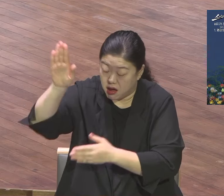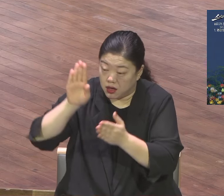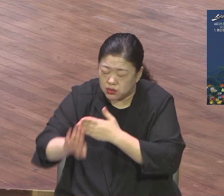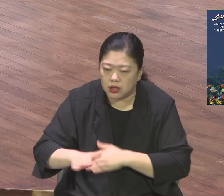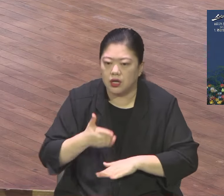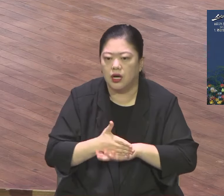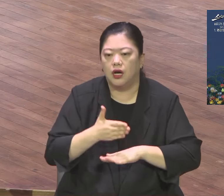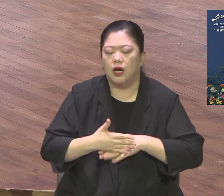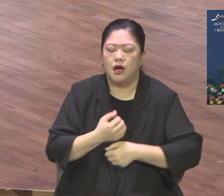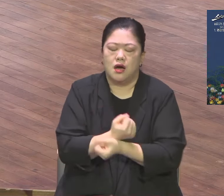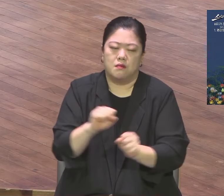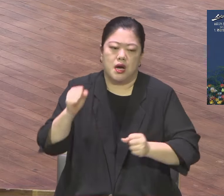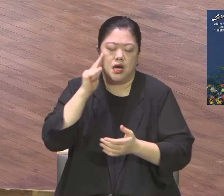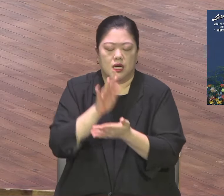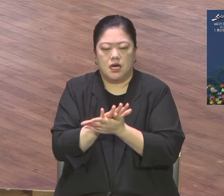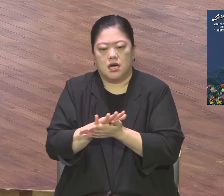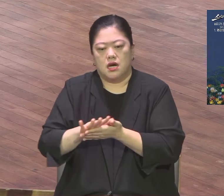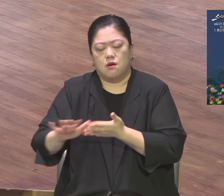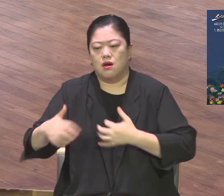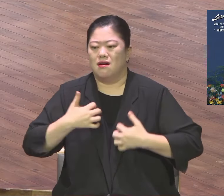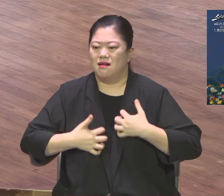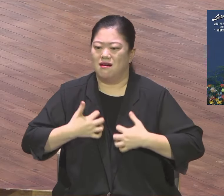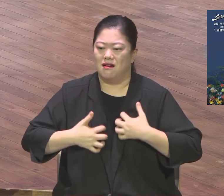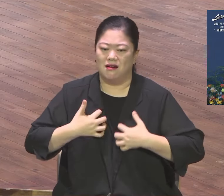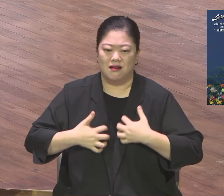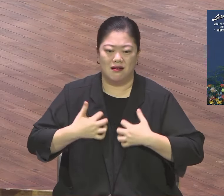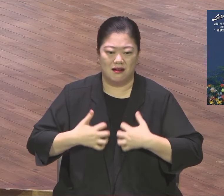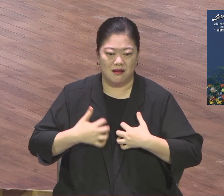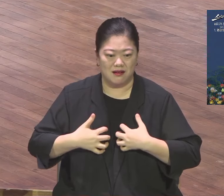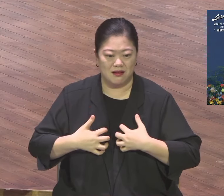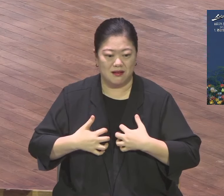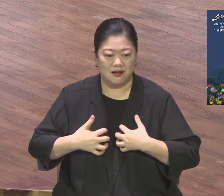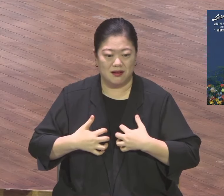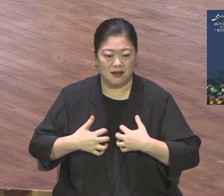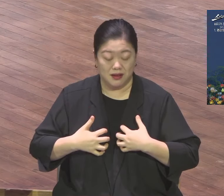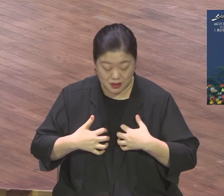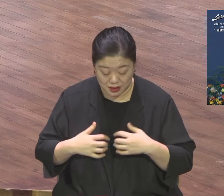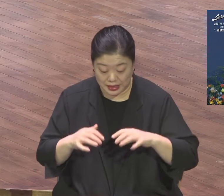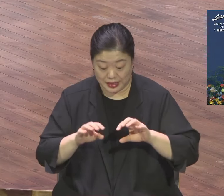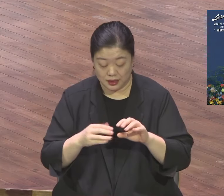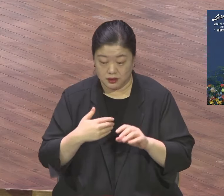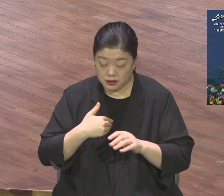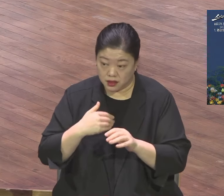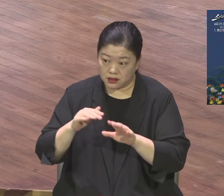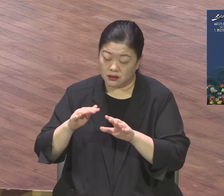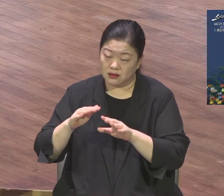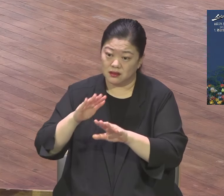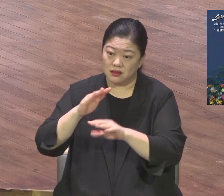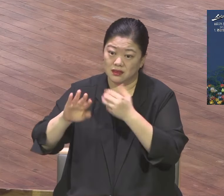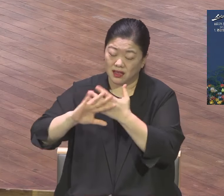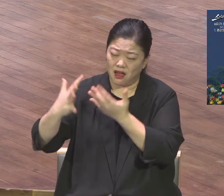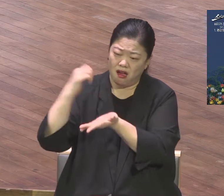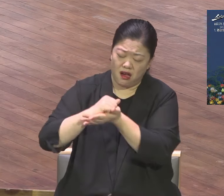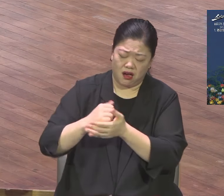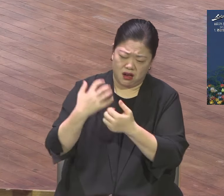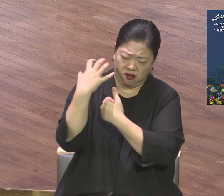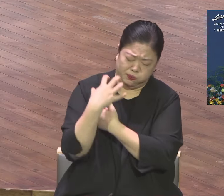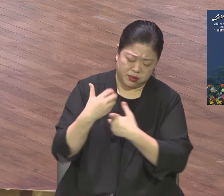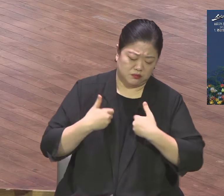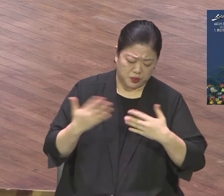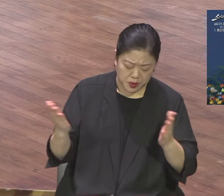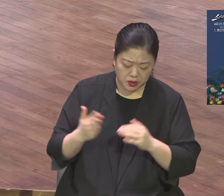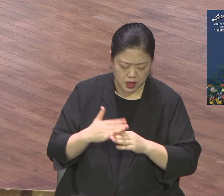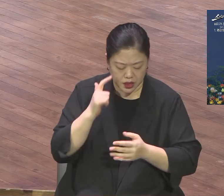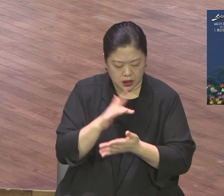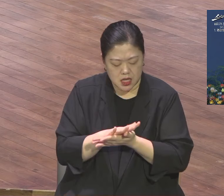있습니다. 새하늘과 새 땅에 우리가 들어갑니다. 그 새하늘과 새 땅에서 부를 감사 찬양. 자, 여기서 그